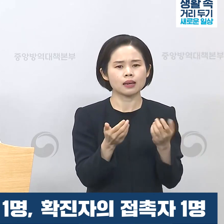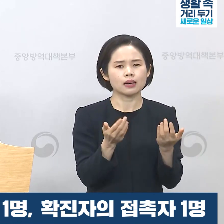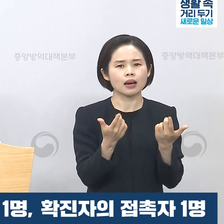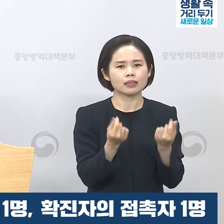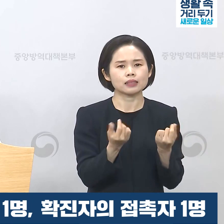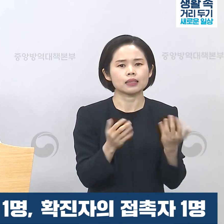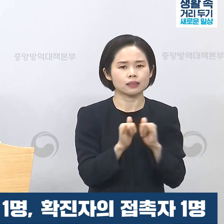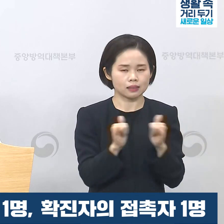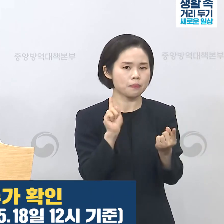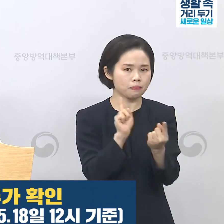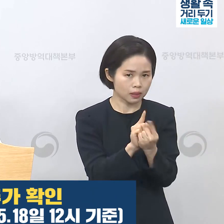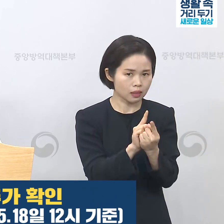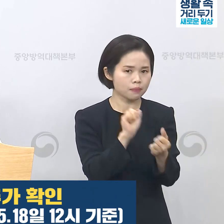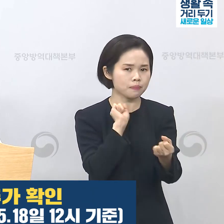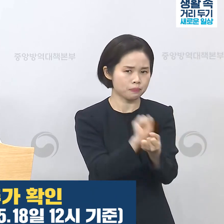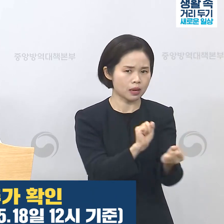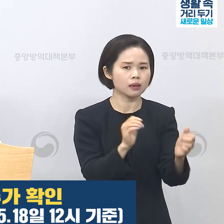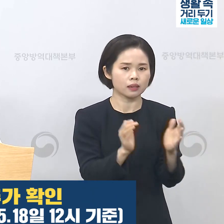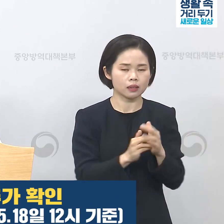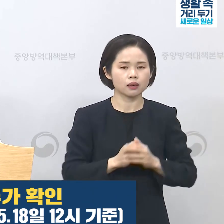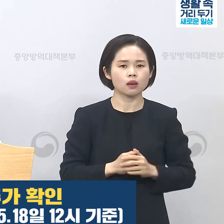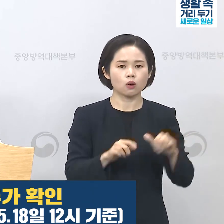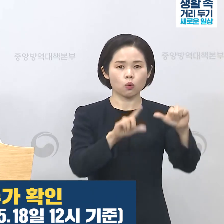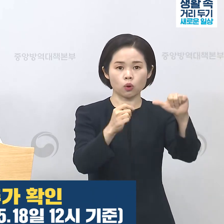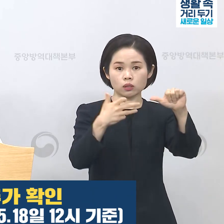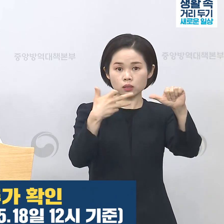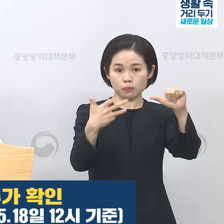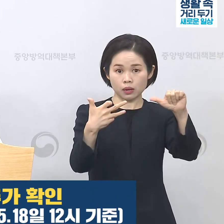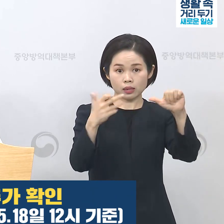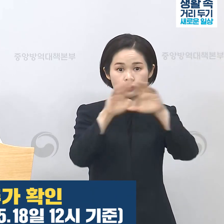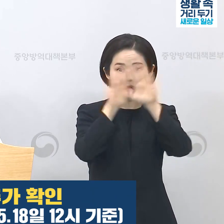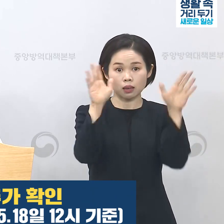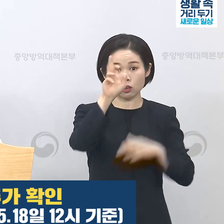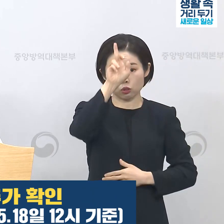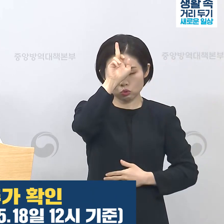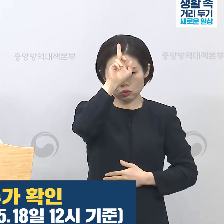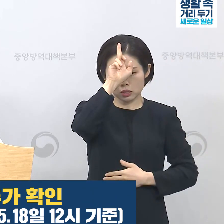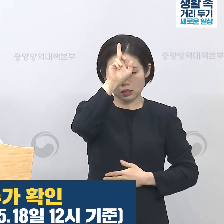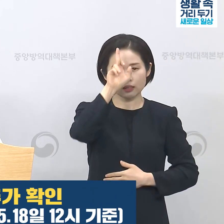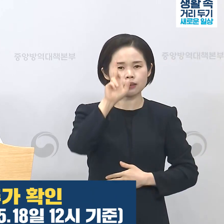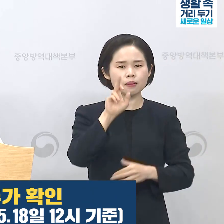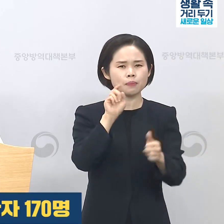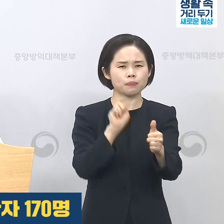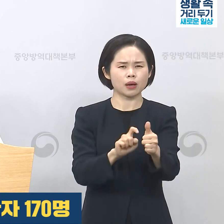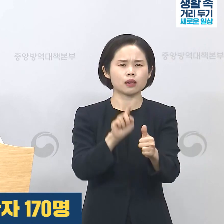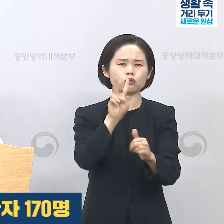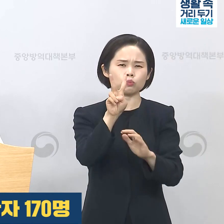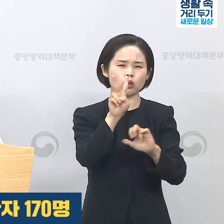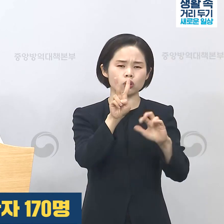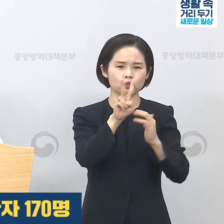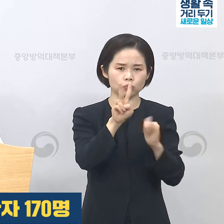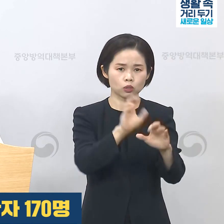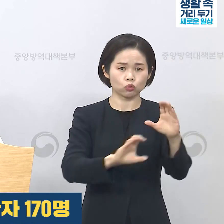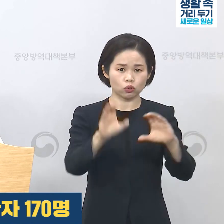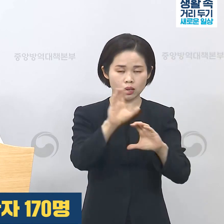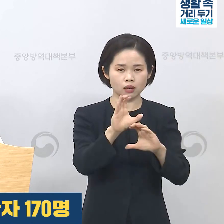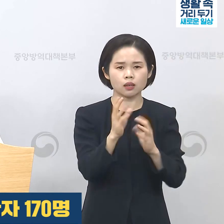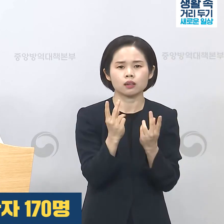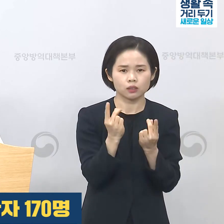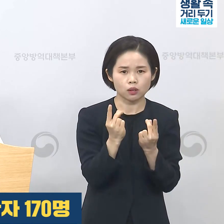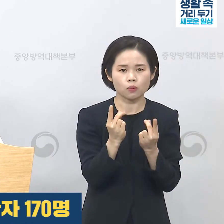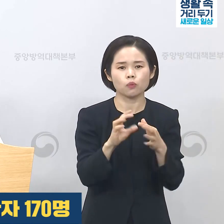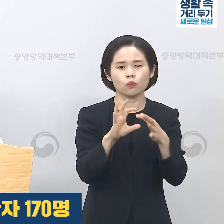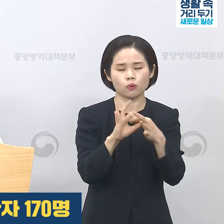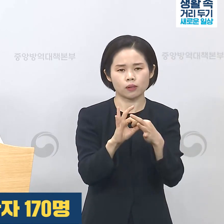접촉자가 1명이었습니다. 5월 18일 12시까지 추가로 2명이 더 확인되어 클럽 관련된 총